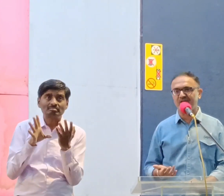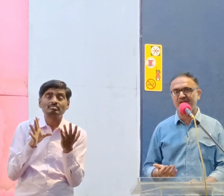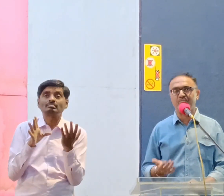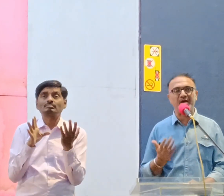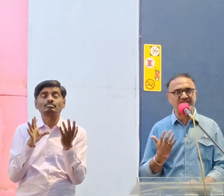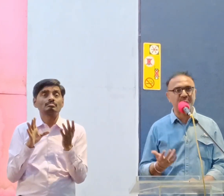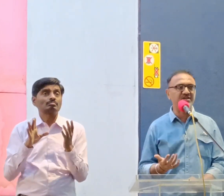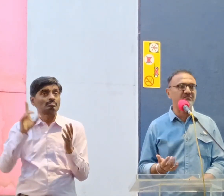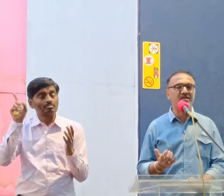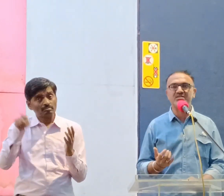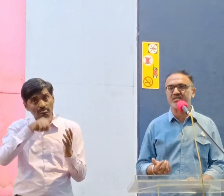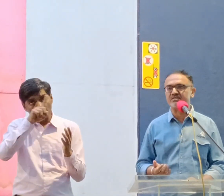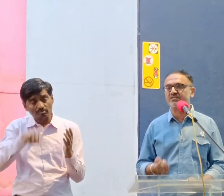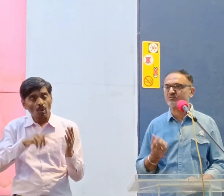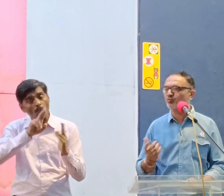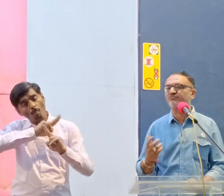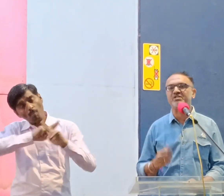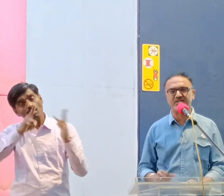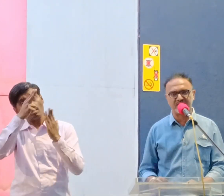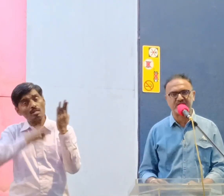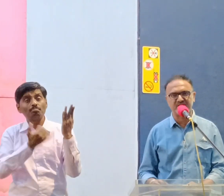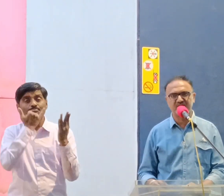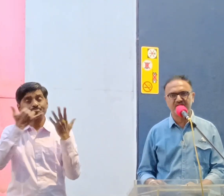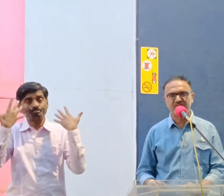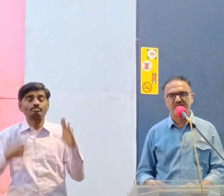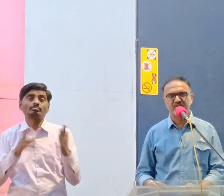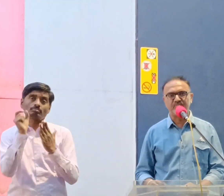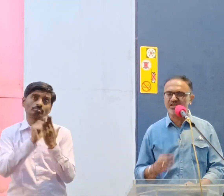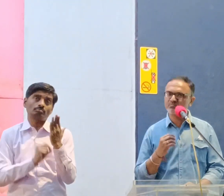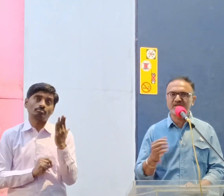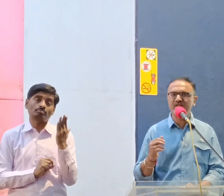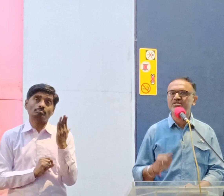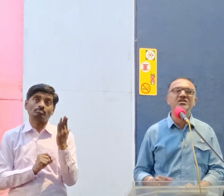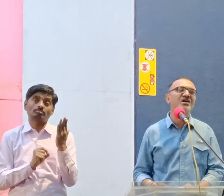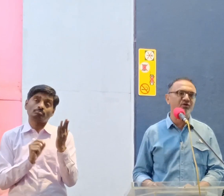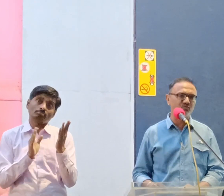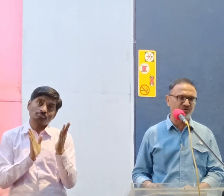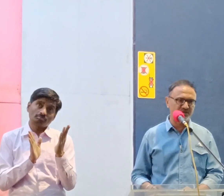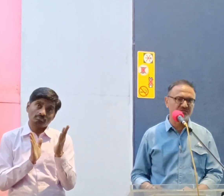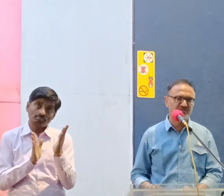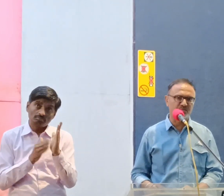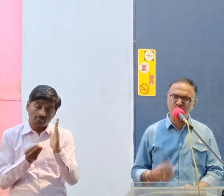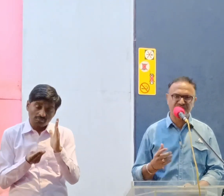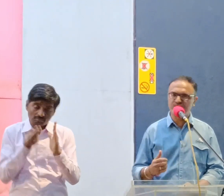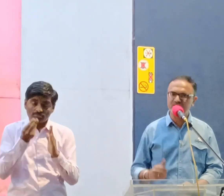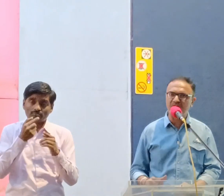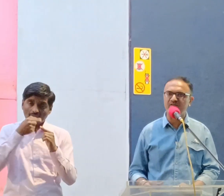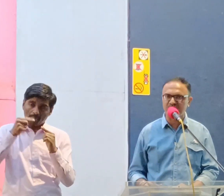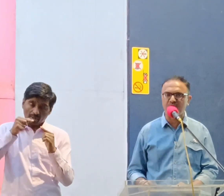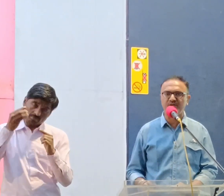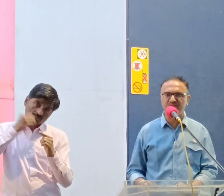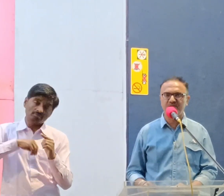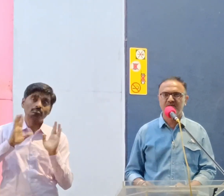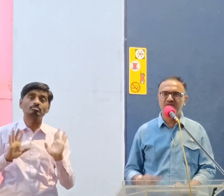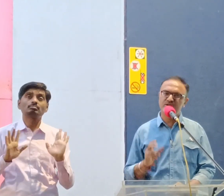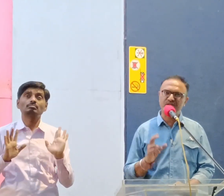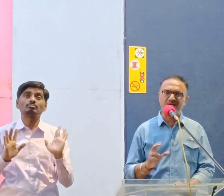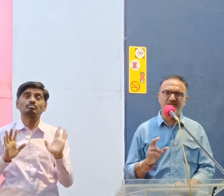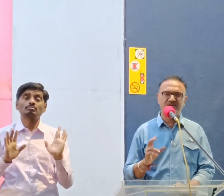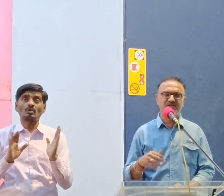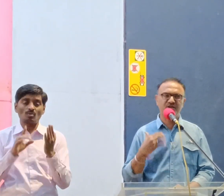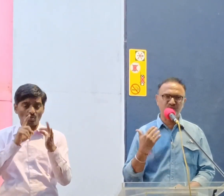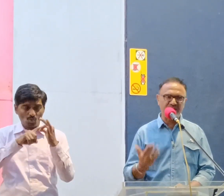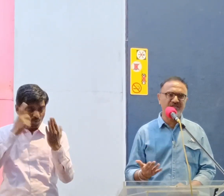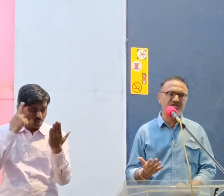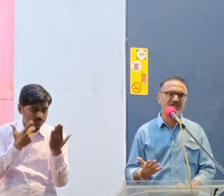પાસ થવાના, માર્ક્સ મેળવવાના ચાન્સીસ ખૂબ વધી જશે. ભલે તમને કદાચ ન આવડતું હોય, અમુક પ્રશ્ન ન આવડતા હોય,